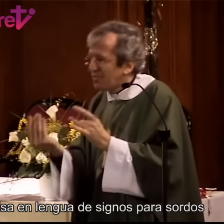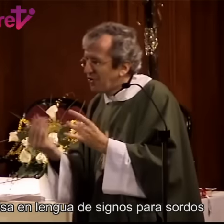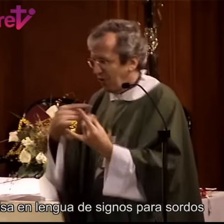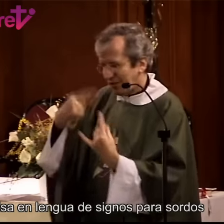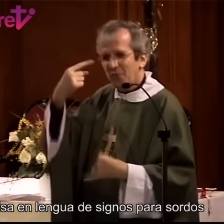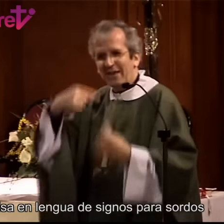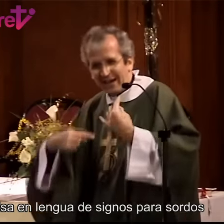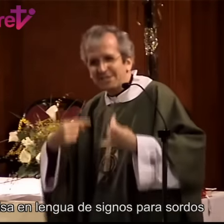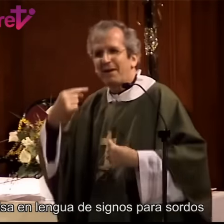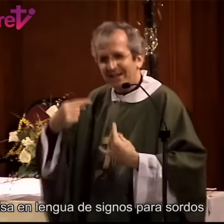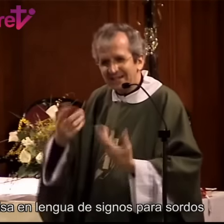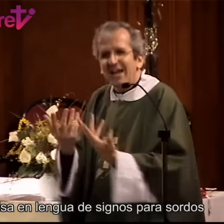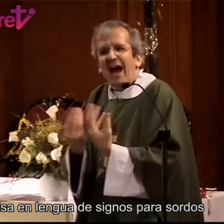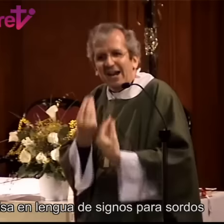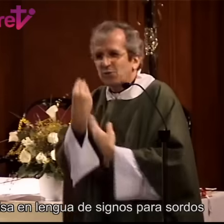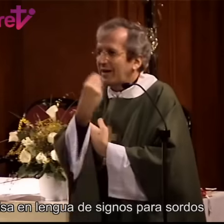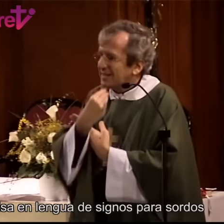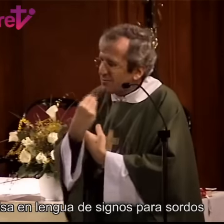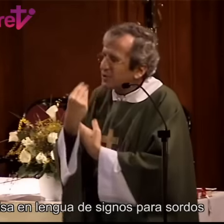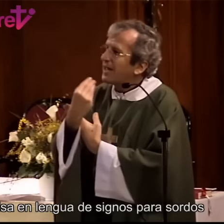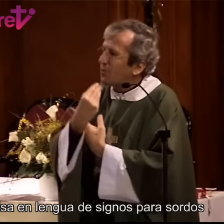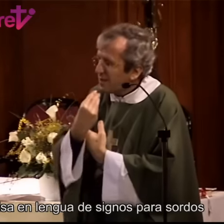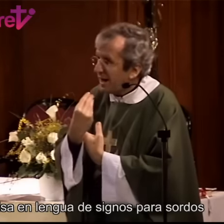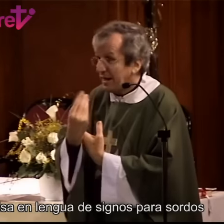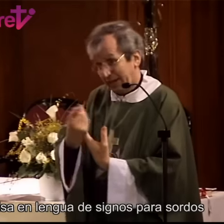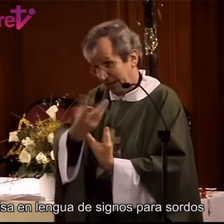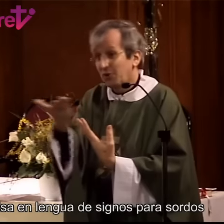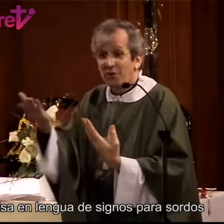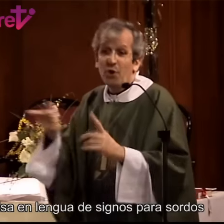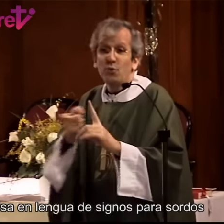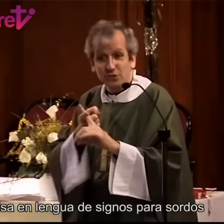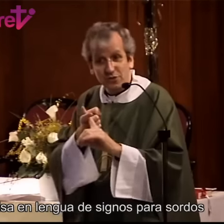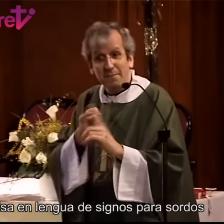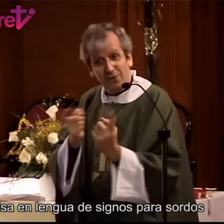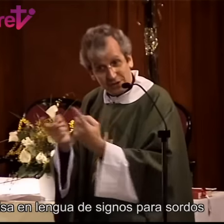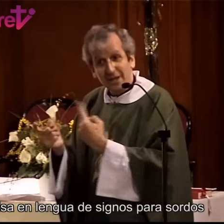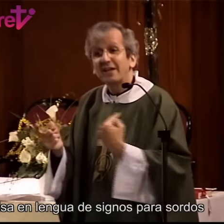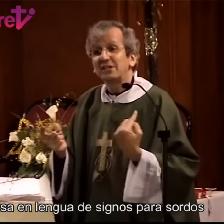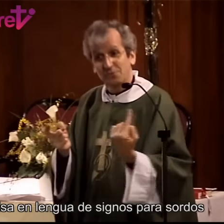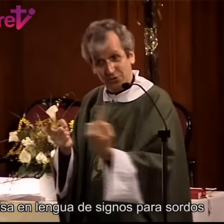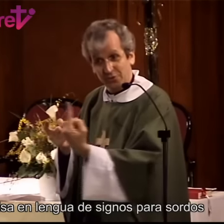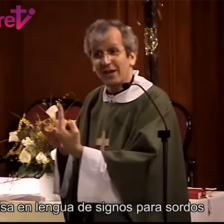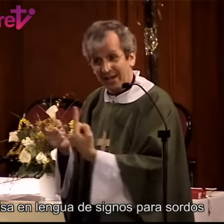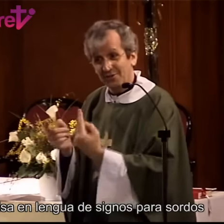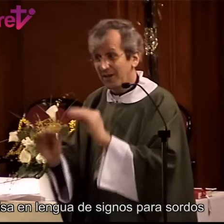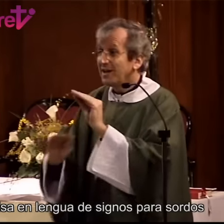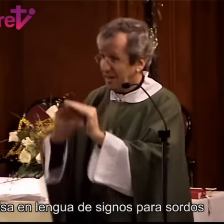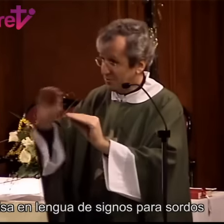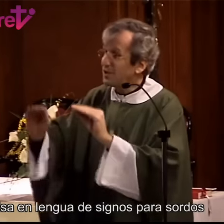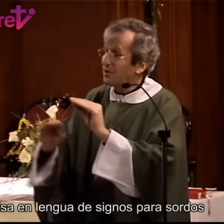dolor de una de las partes a las cuales tenemos que cuidar, que son nuestros hermanos, que somos todos aquellos que hemos sido